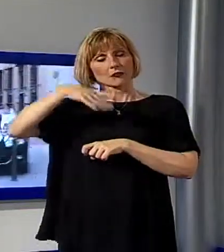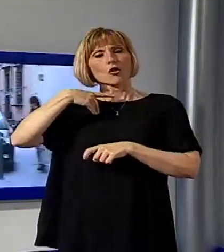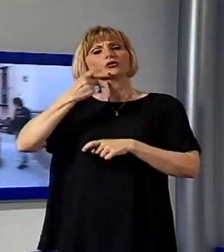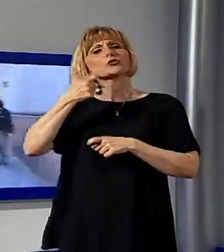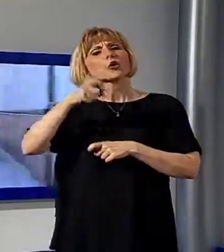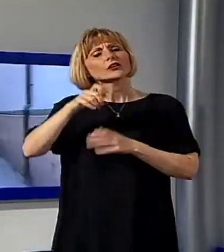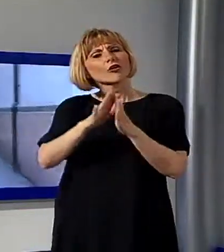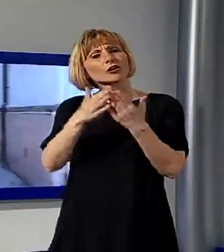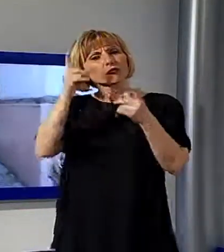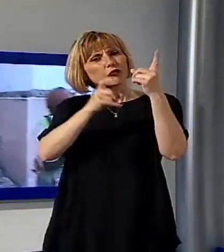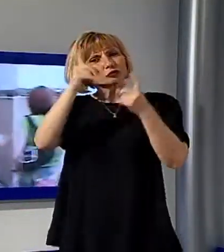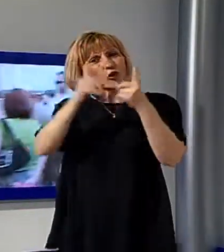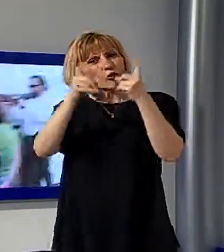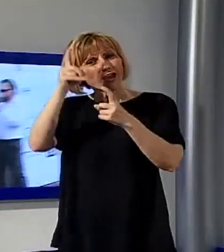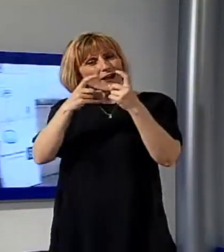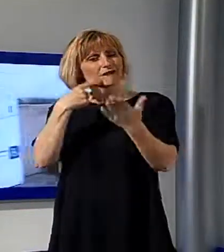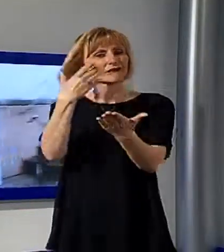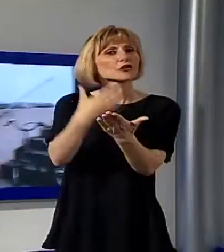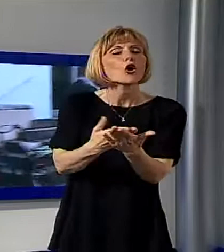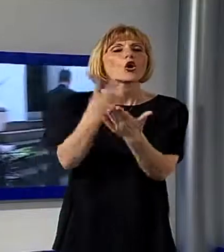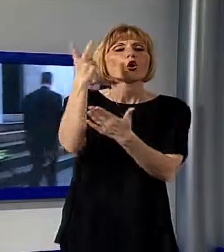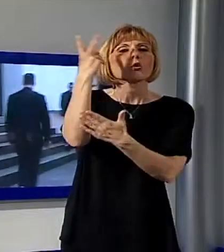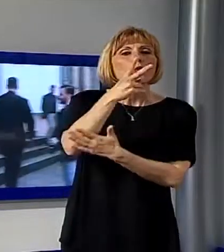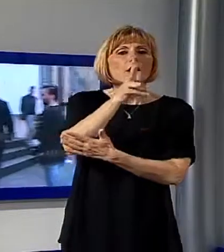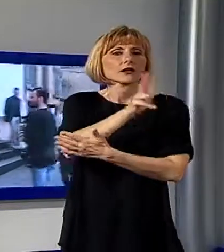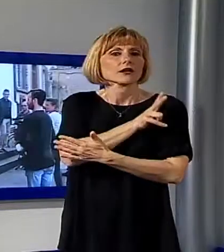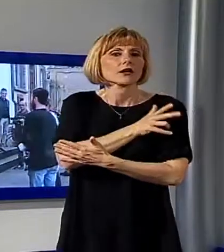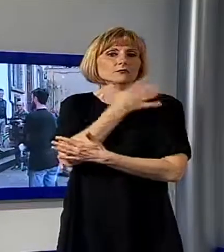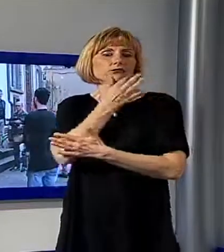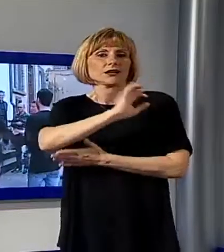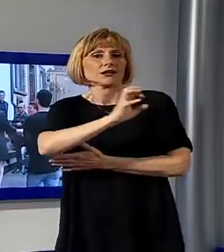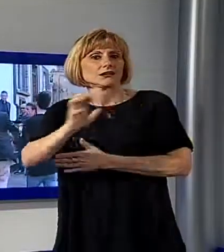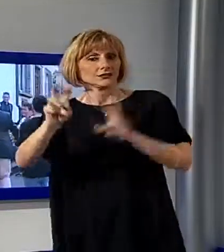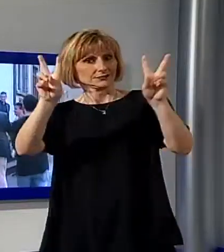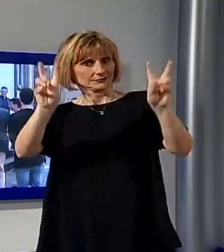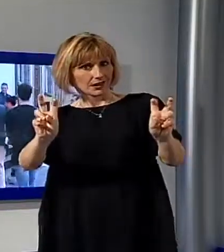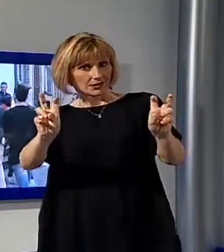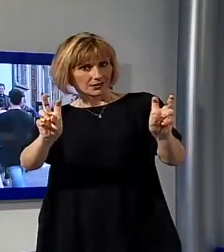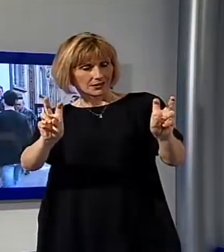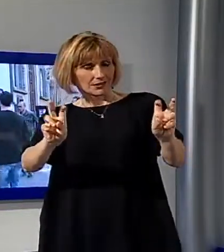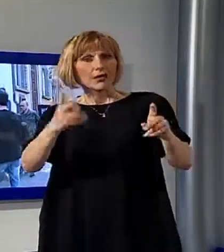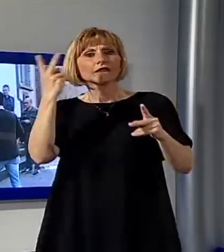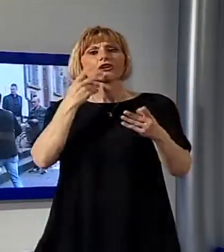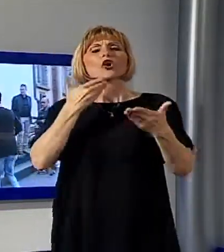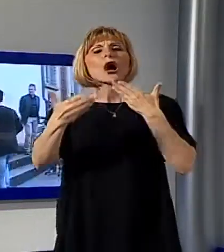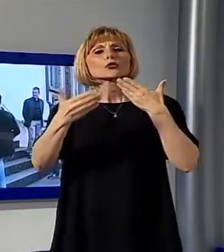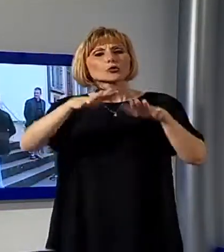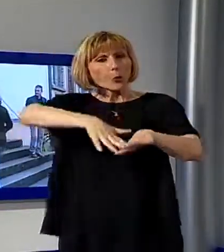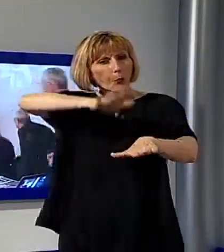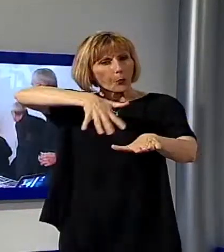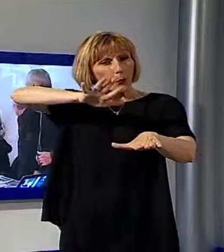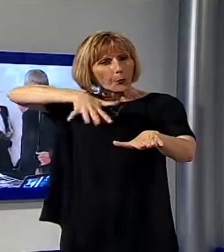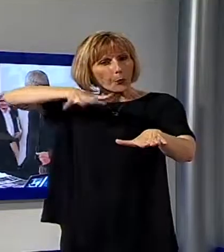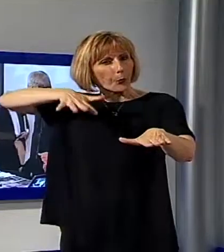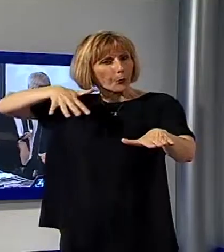Giovanni Padroni dal titolo Lucca, ricchezze e bellezze. Auditorium della Fondazione strapieno per Sgarbi, che ha anche dato